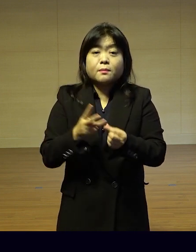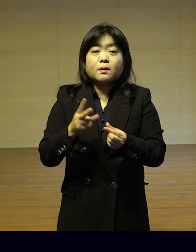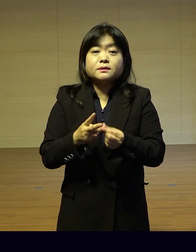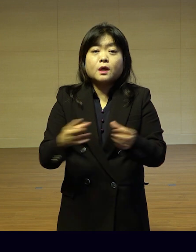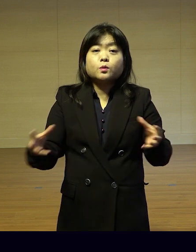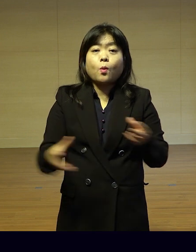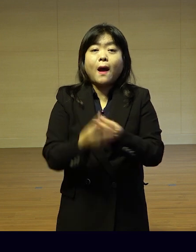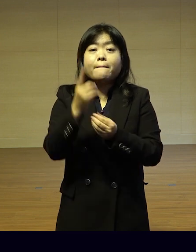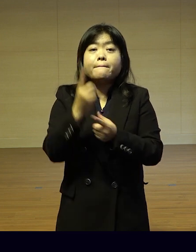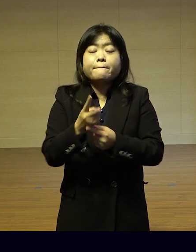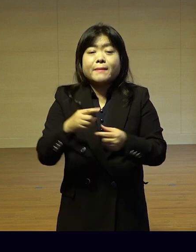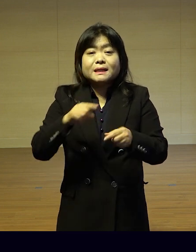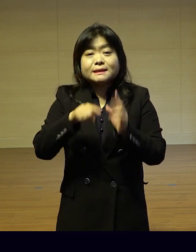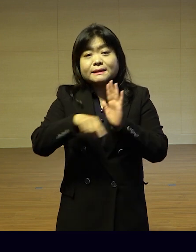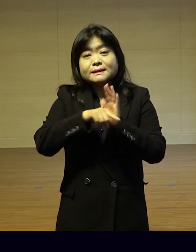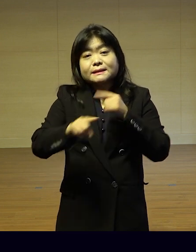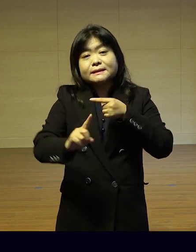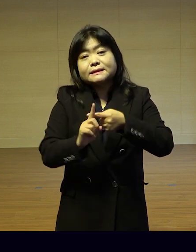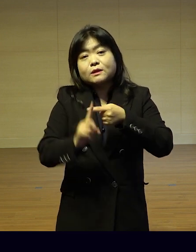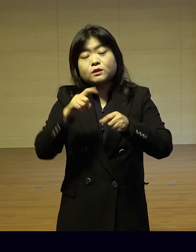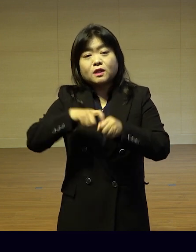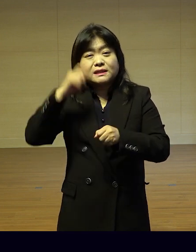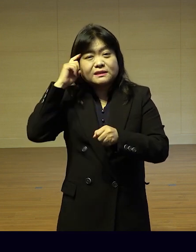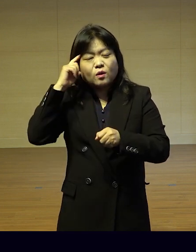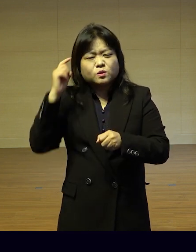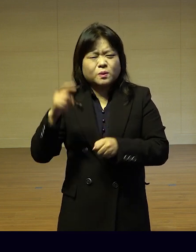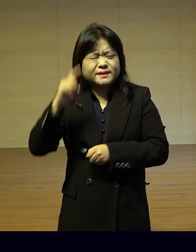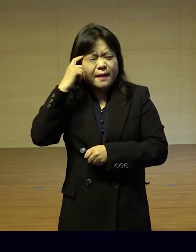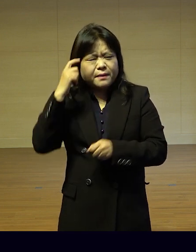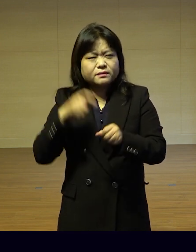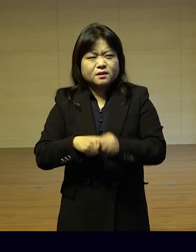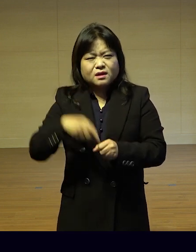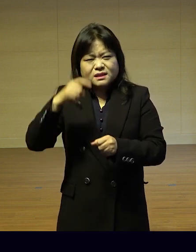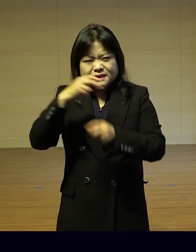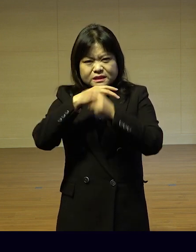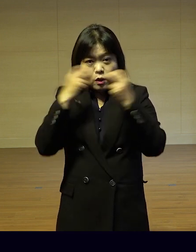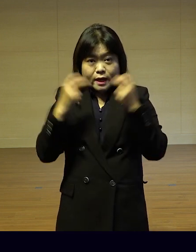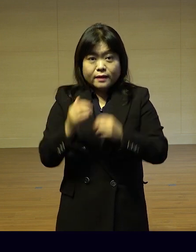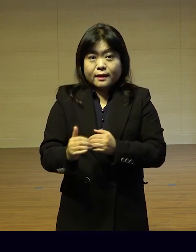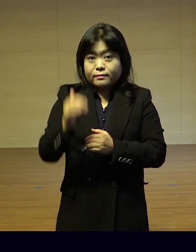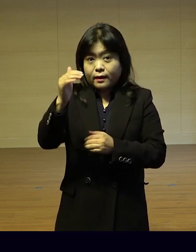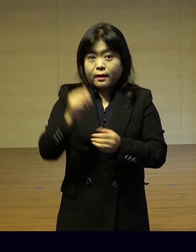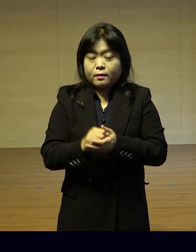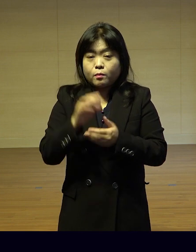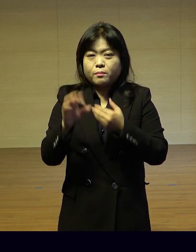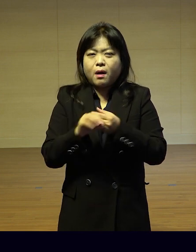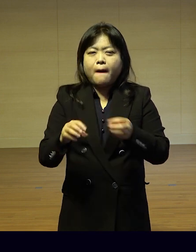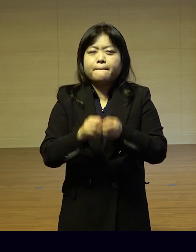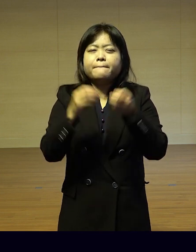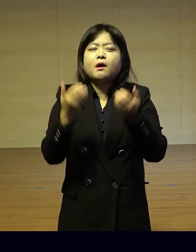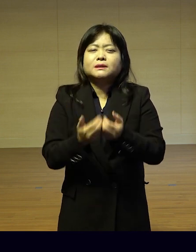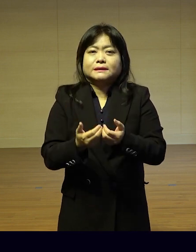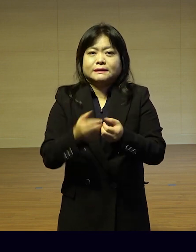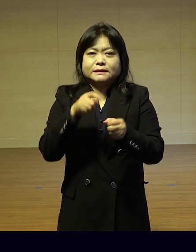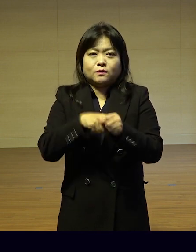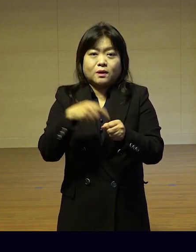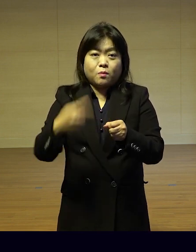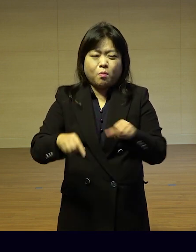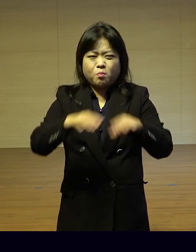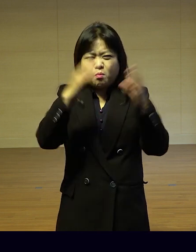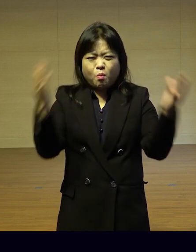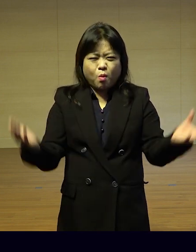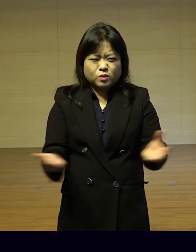혹은 사변적 이성의 단계입니다. 그래서 이 구별에 따르면은 변증적이라는 말은 모든